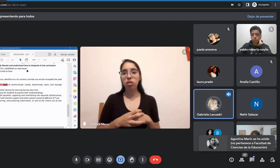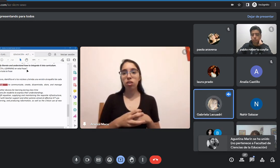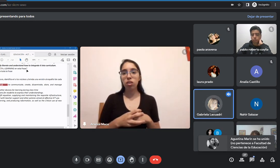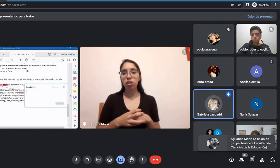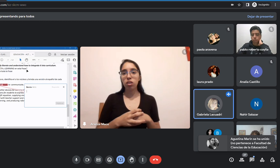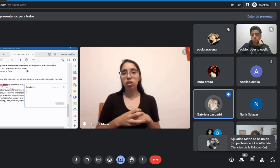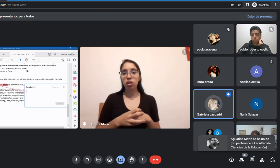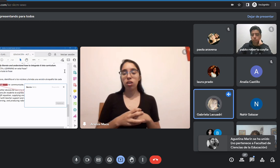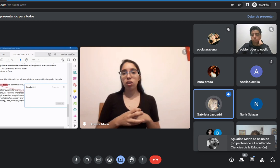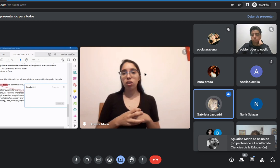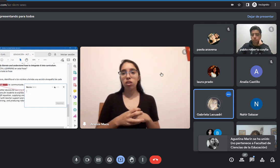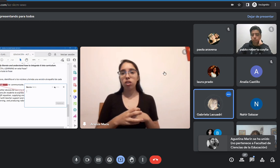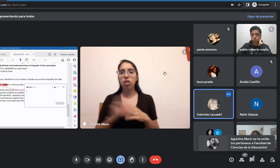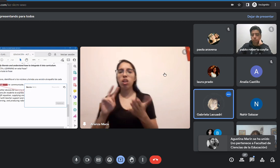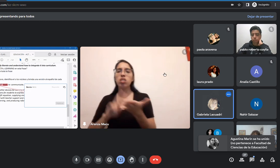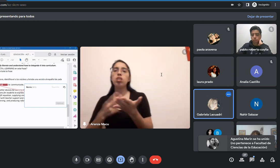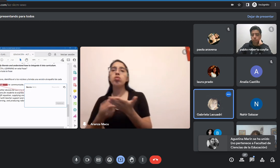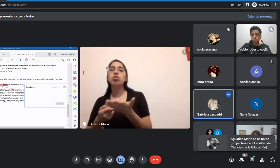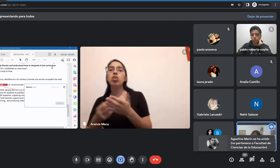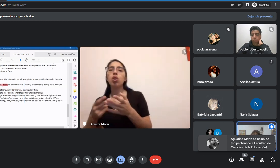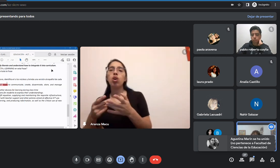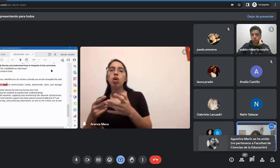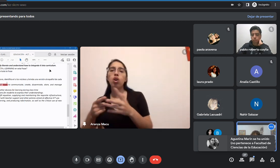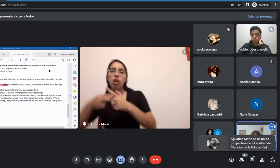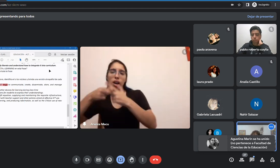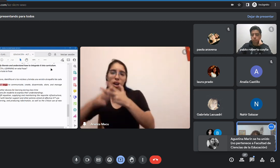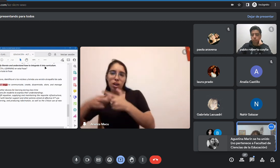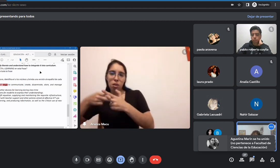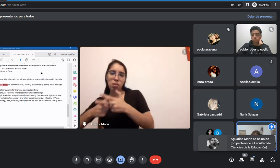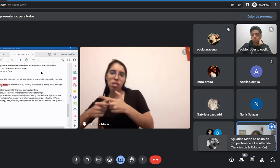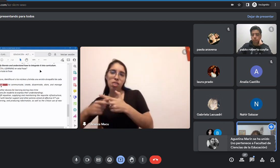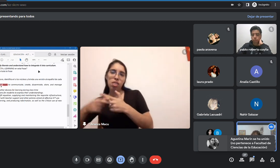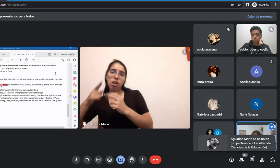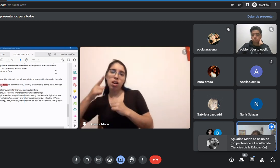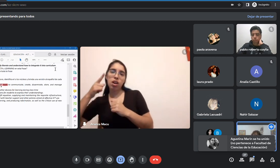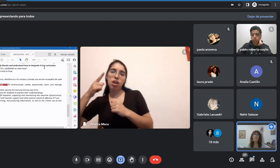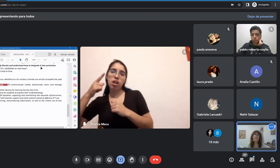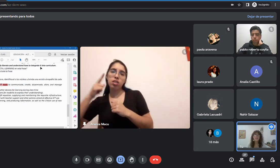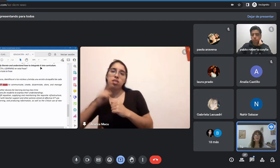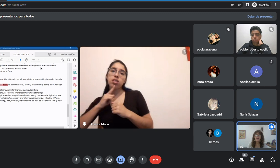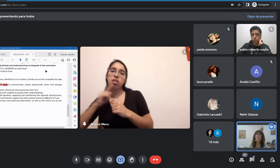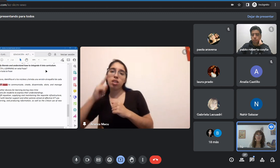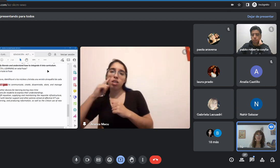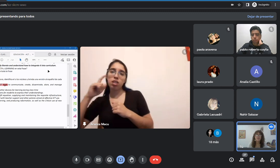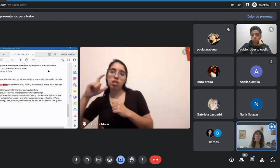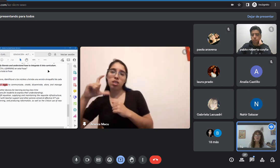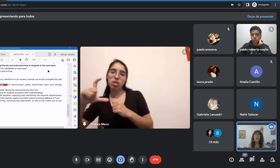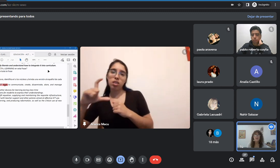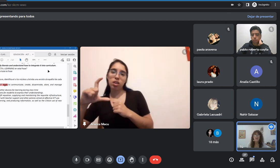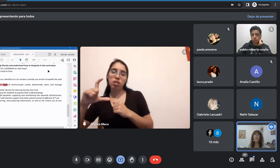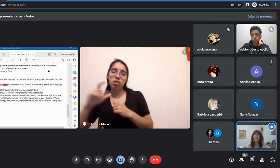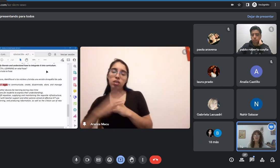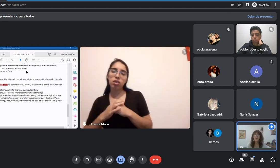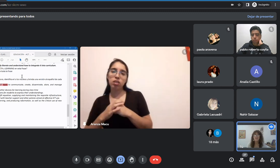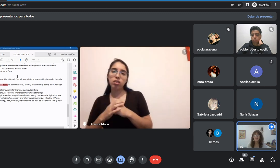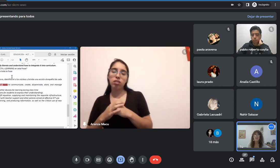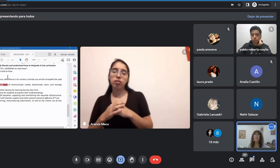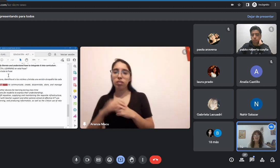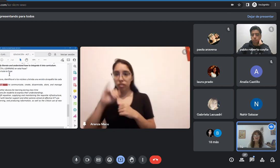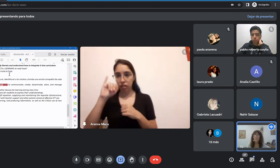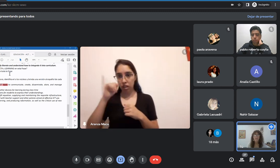sería, profe, en ese caso. Claro. Claro. Sí, sí, porque no están separados. Entonces, el núcleo es Tools,